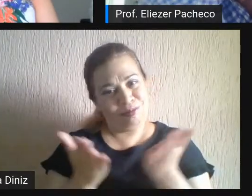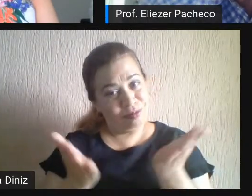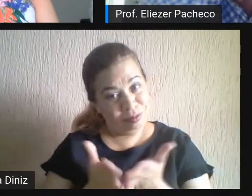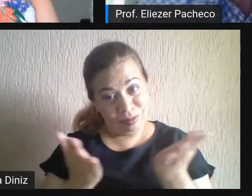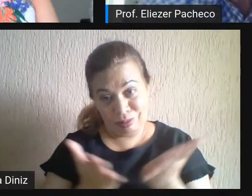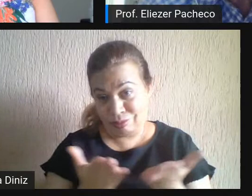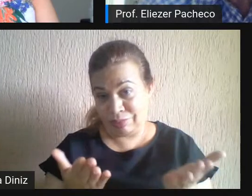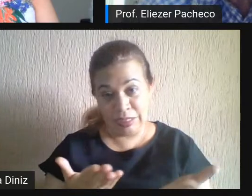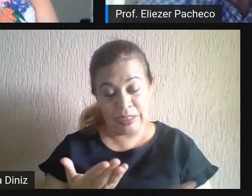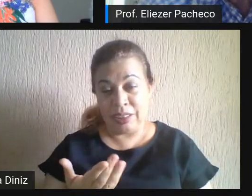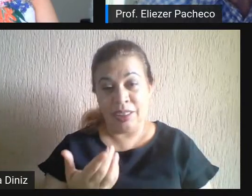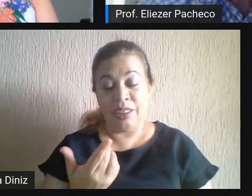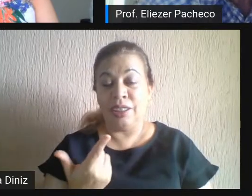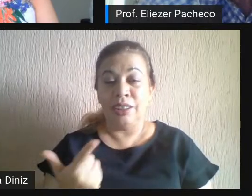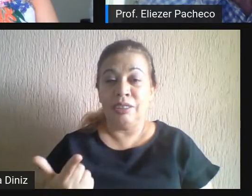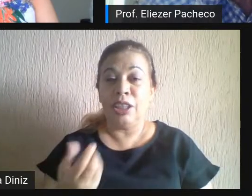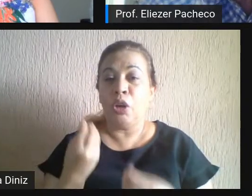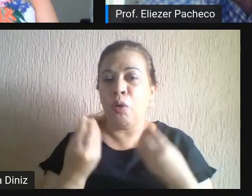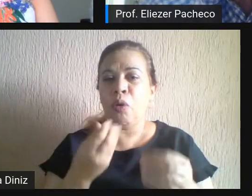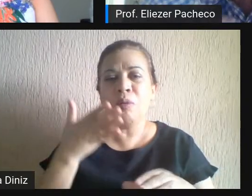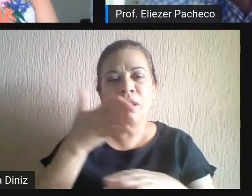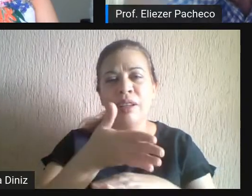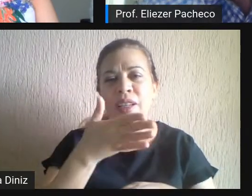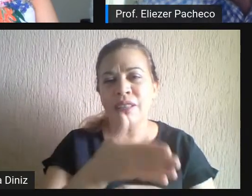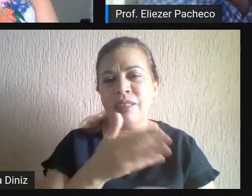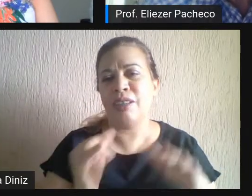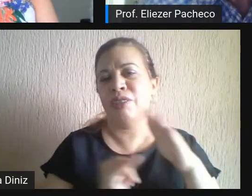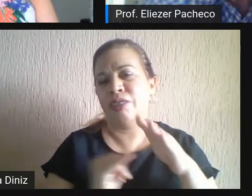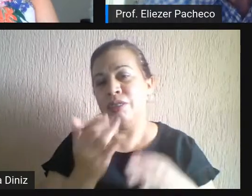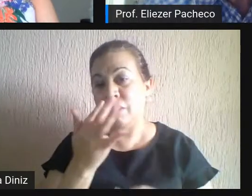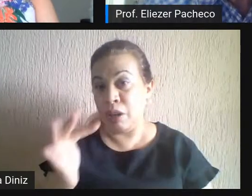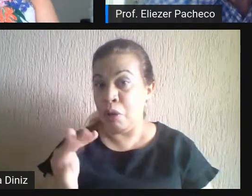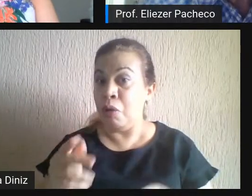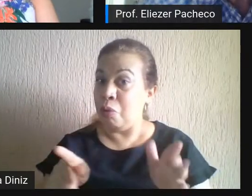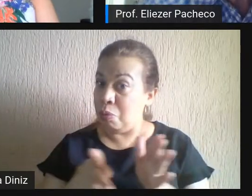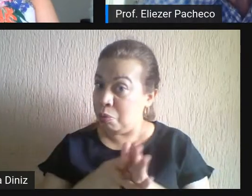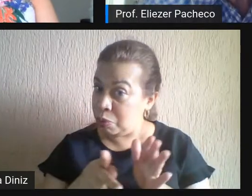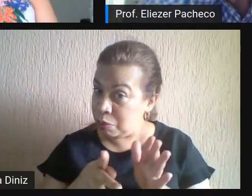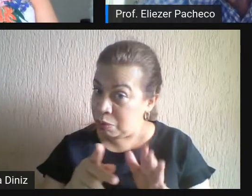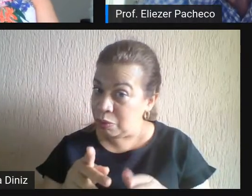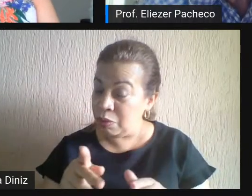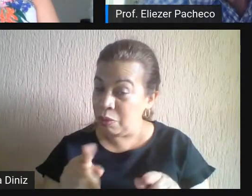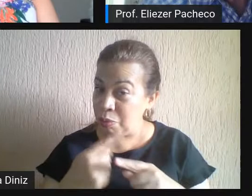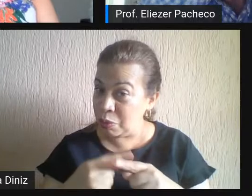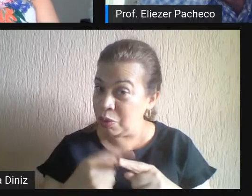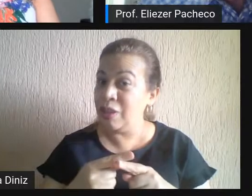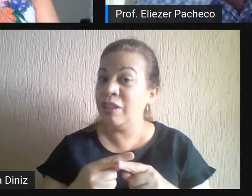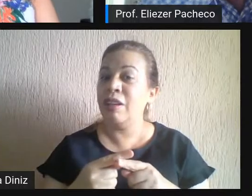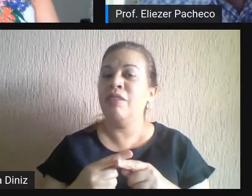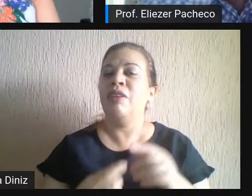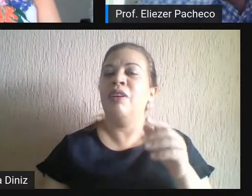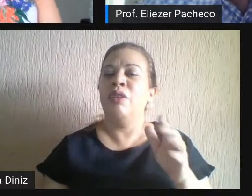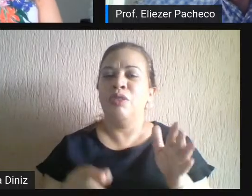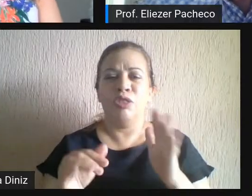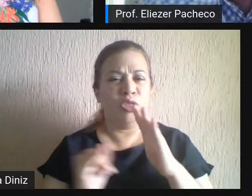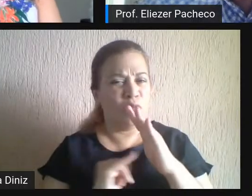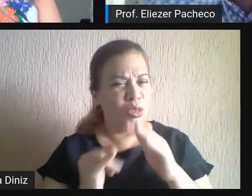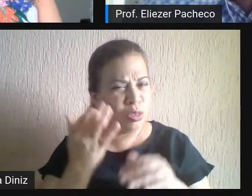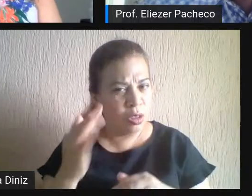de ingressar no Instituto Federal, que foram feitos para eles, inclusive, principalmente para eles.